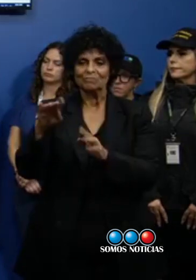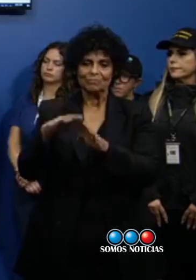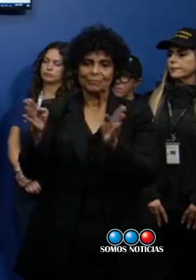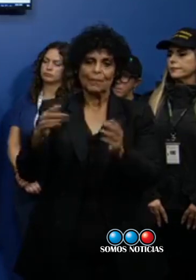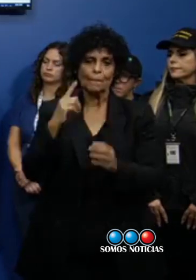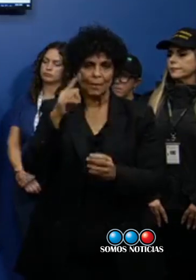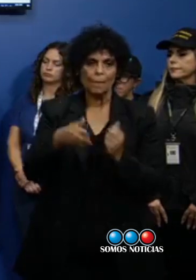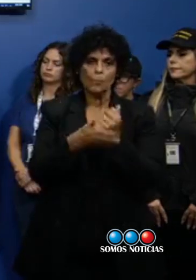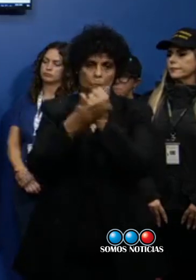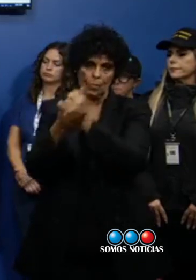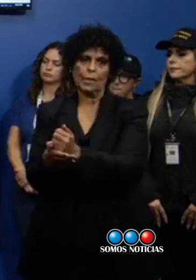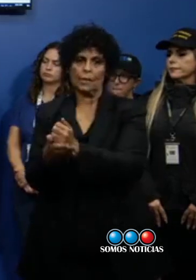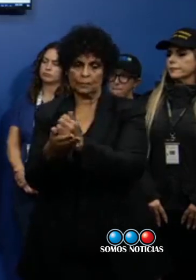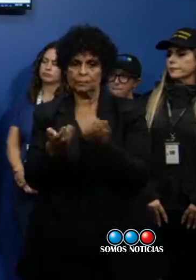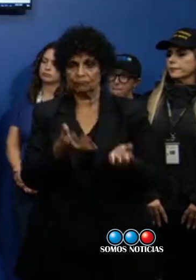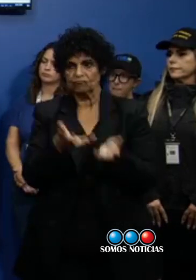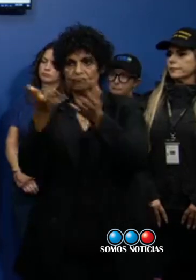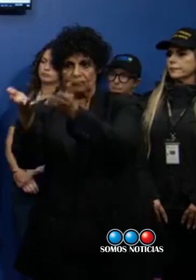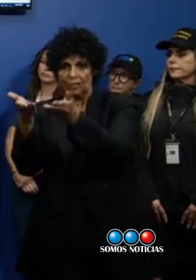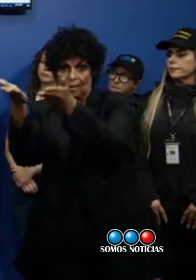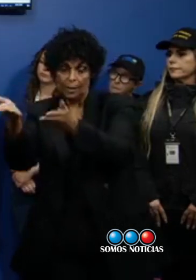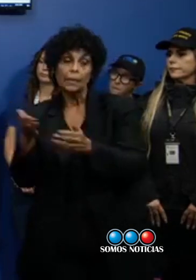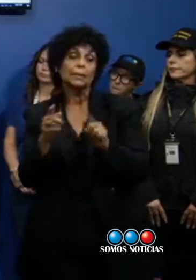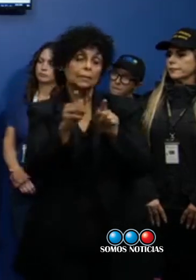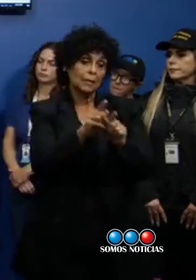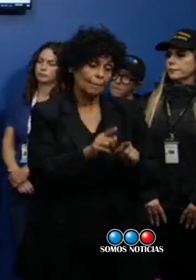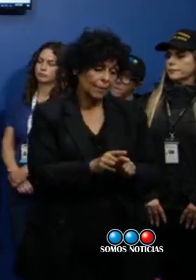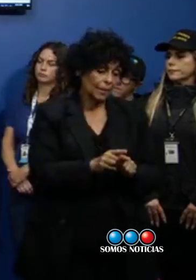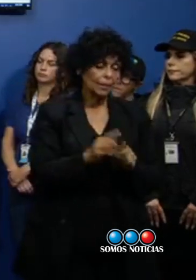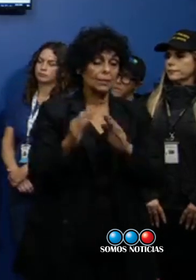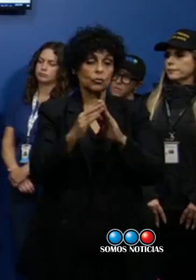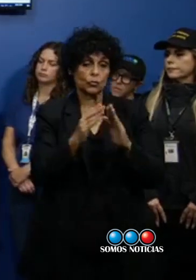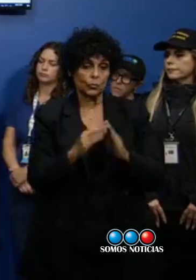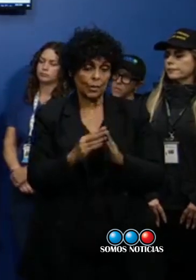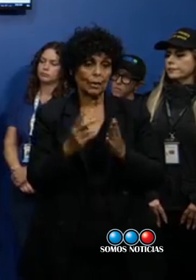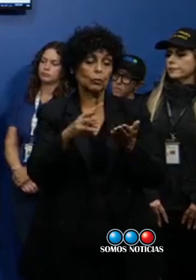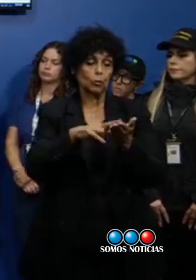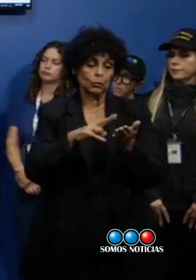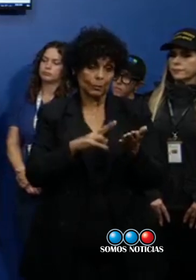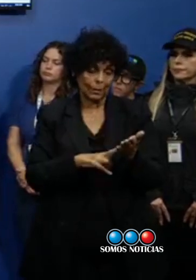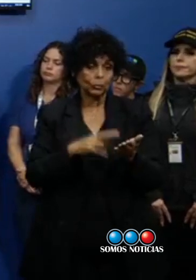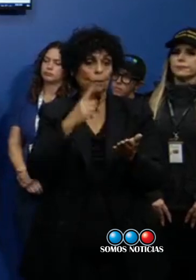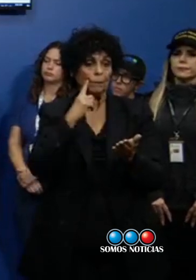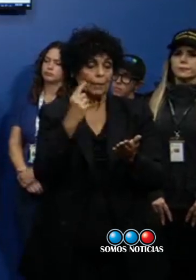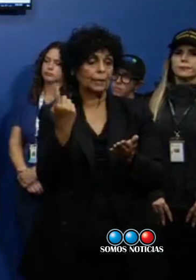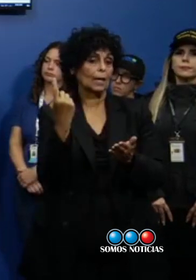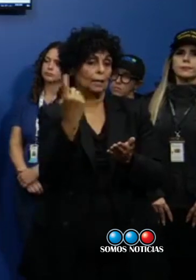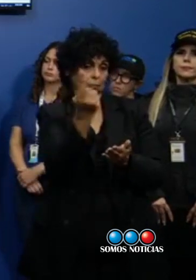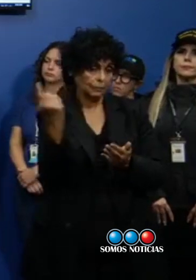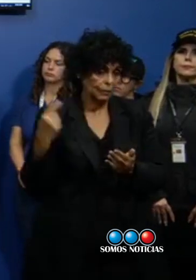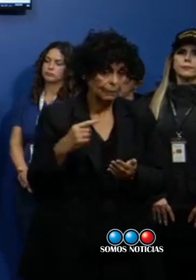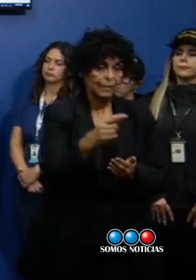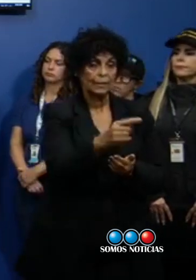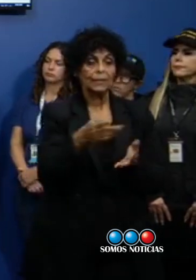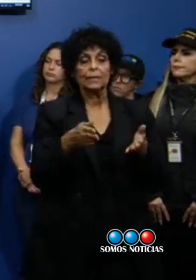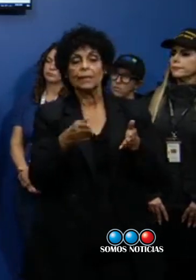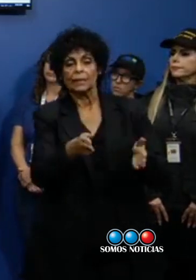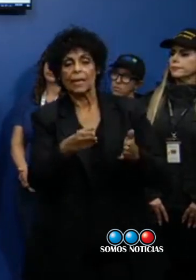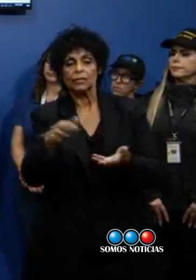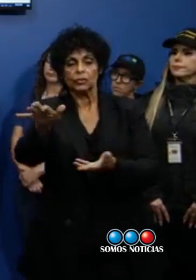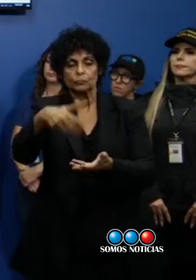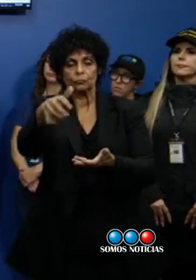contratista para recoger los escombros relacionados con el huracán en la acera los residentes deben preparar y separar los escombros de